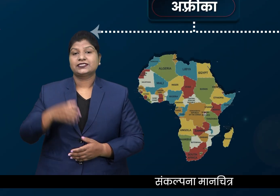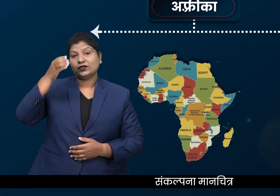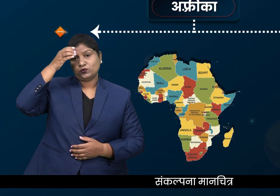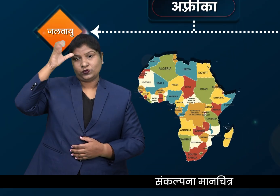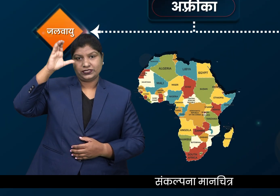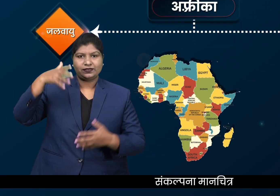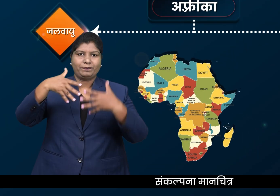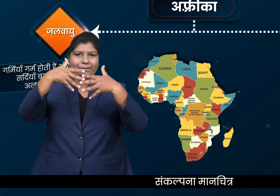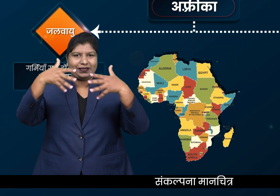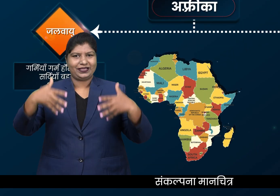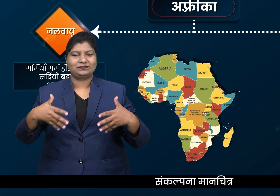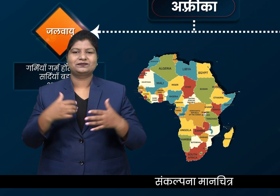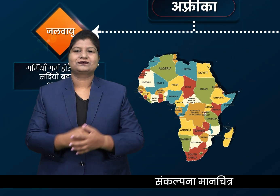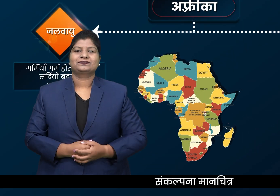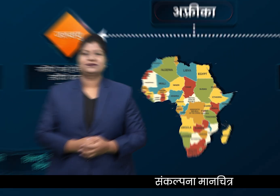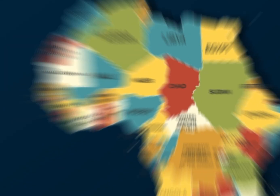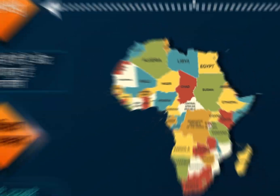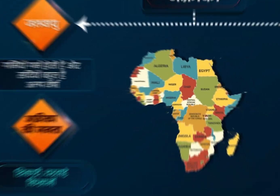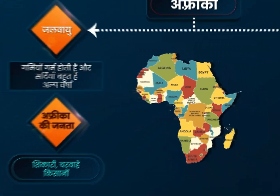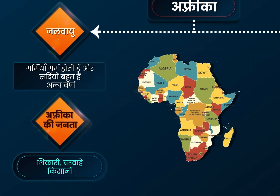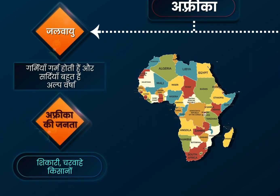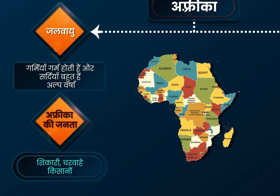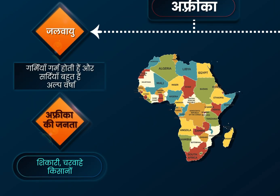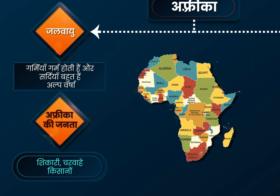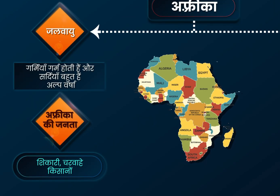संकल्पना मानचित्र